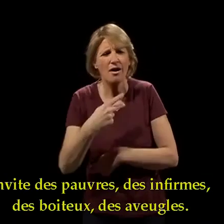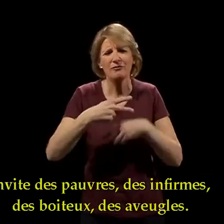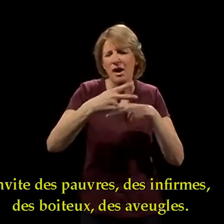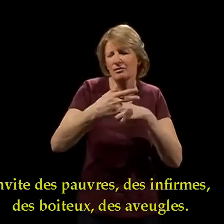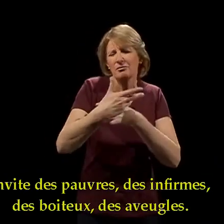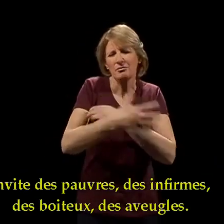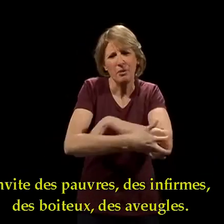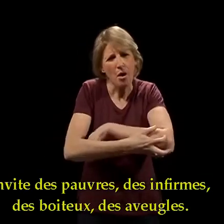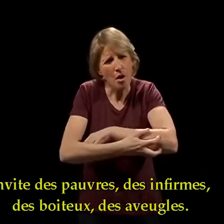des aveugles.